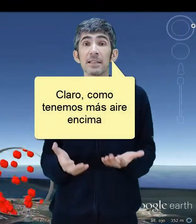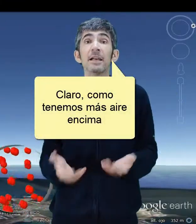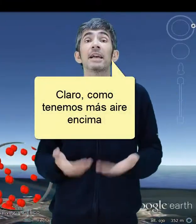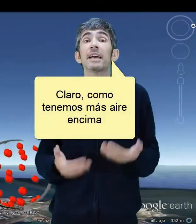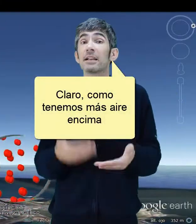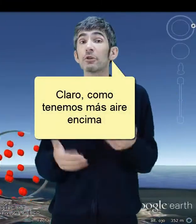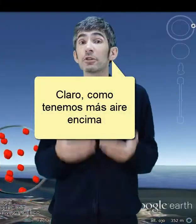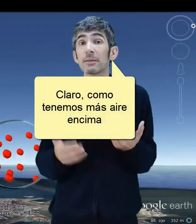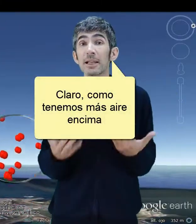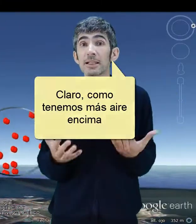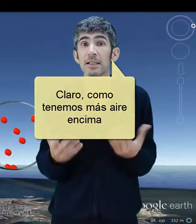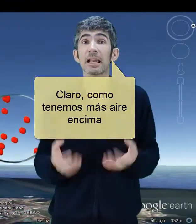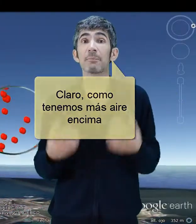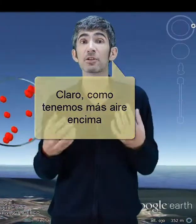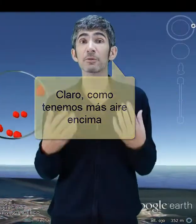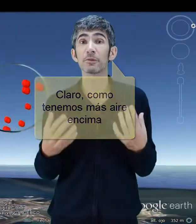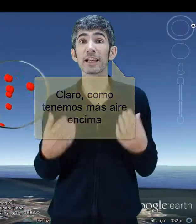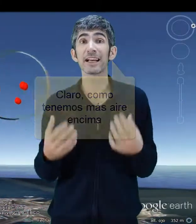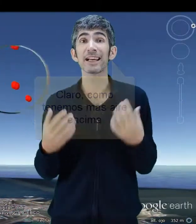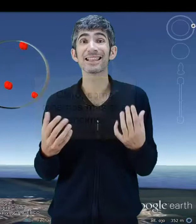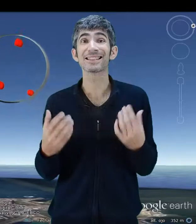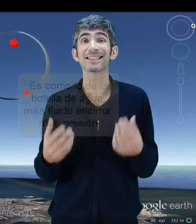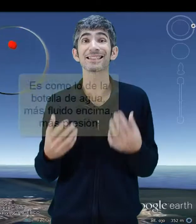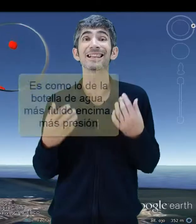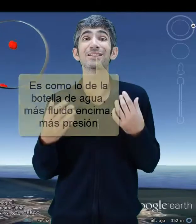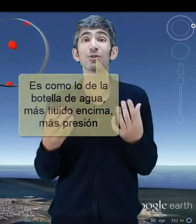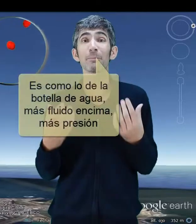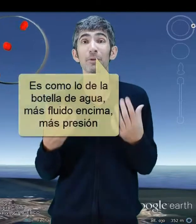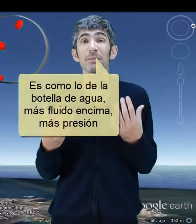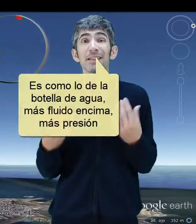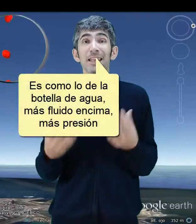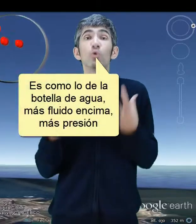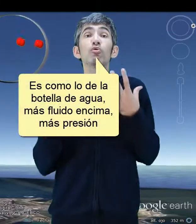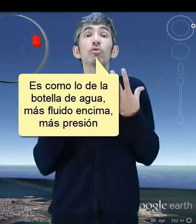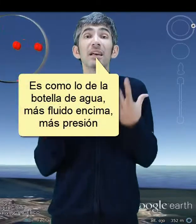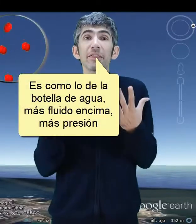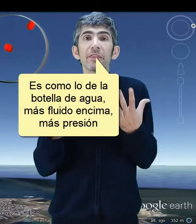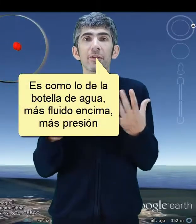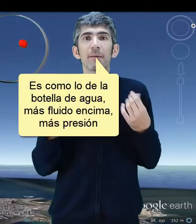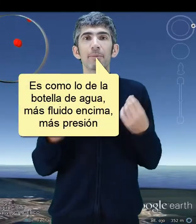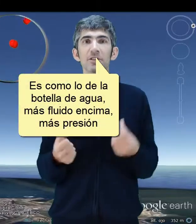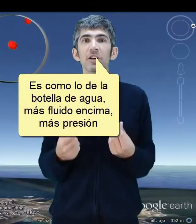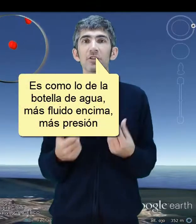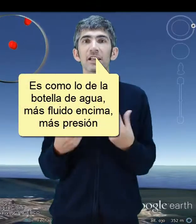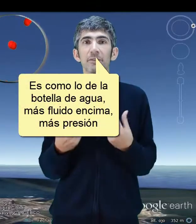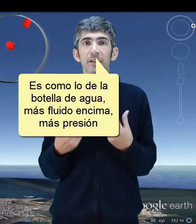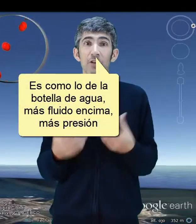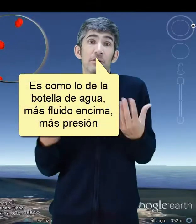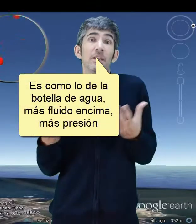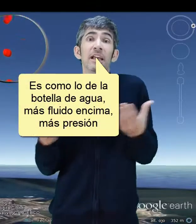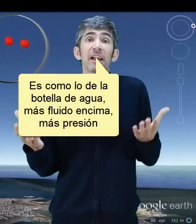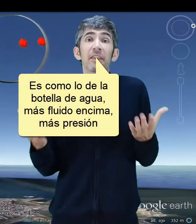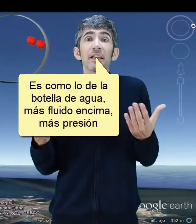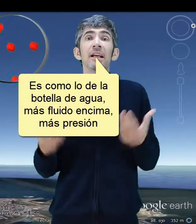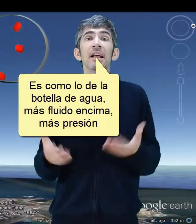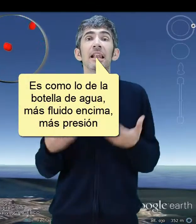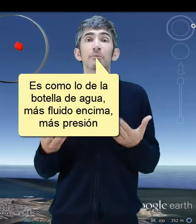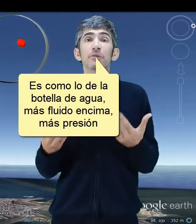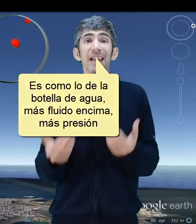en el monte everest la presión atmosférica es tan solo aproximadamente un tercio de la presión que ejerce la atmósfera